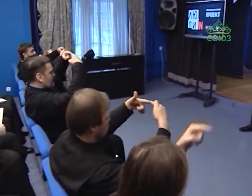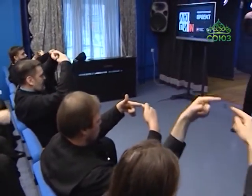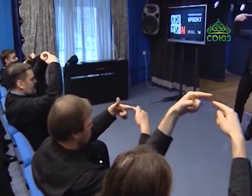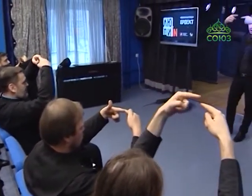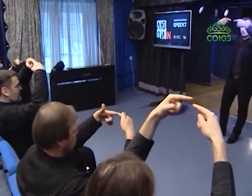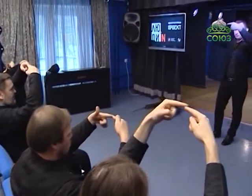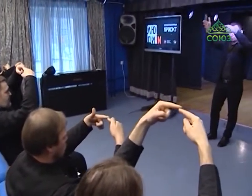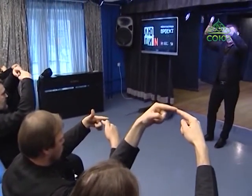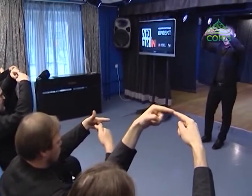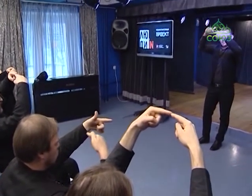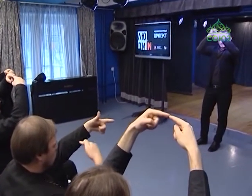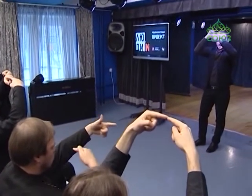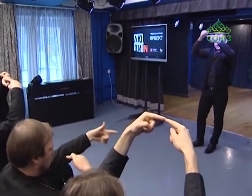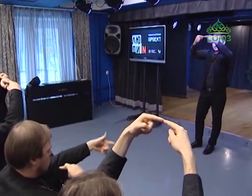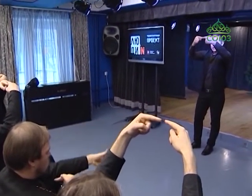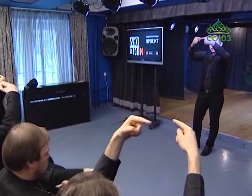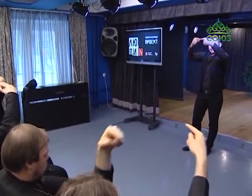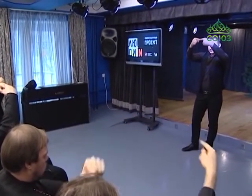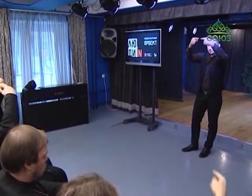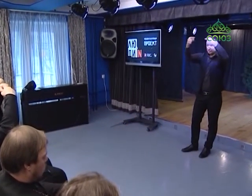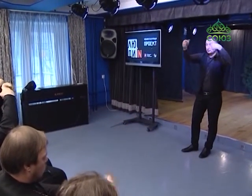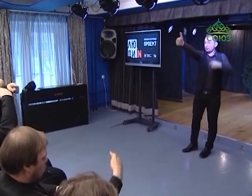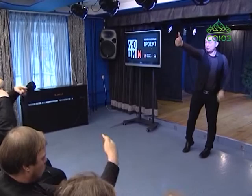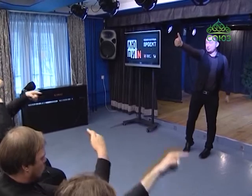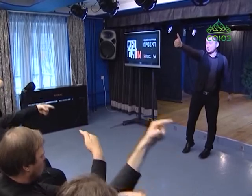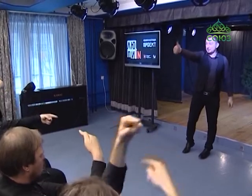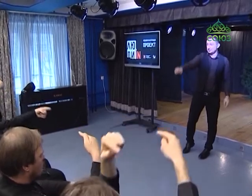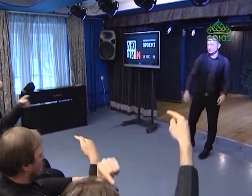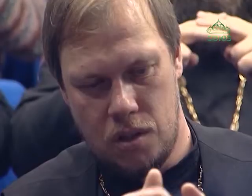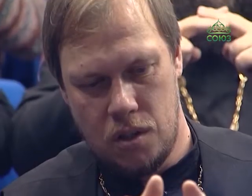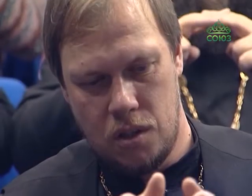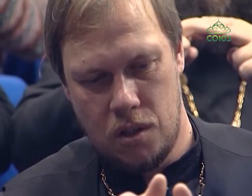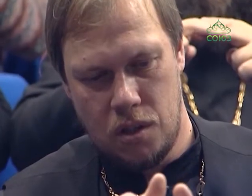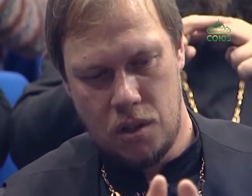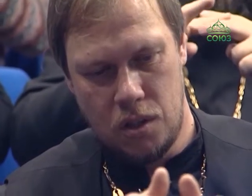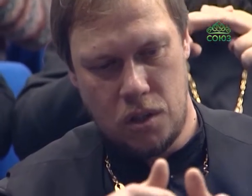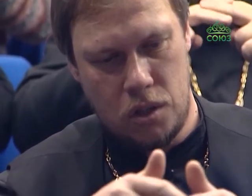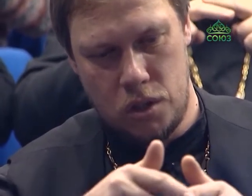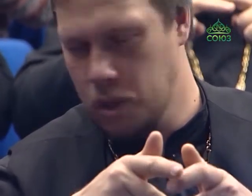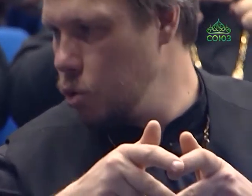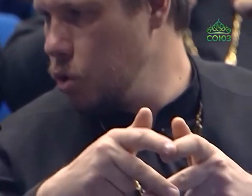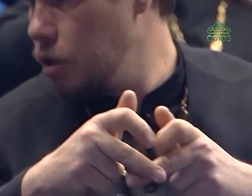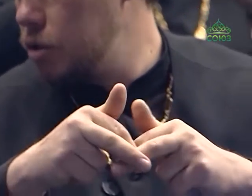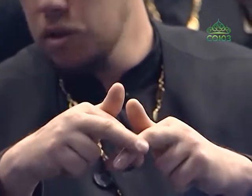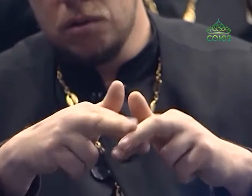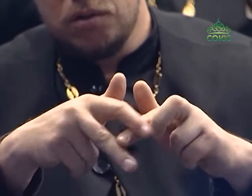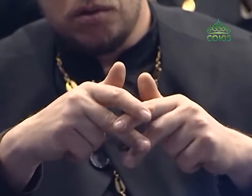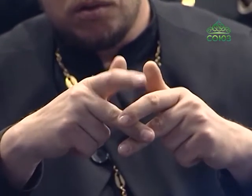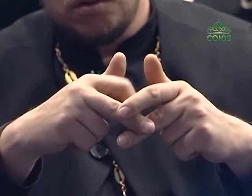насыщенная программа занятий состоит из двух блоков коммуникации с инвалидами по слуху и коммуникация с инвалидами по зрению